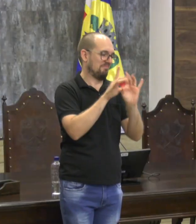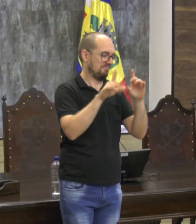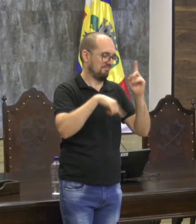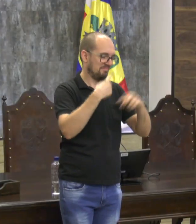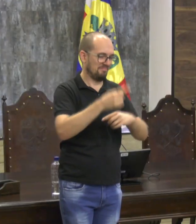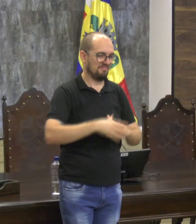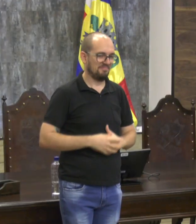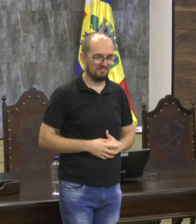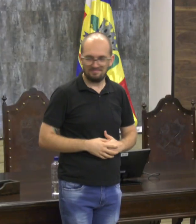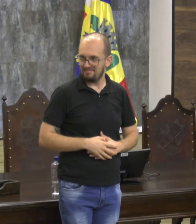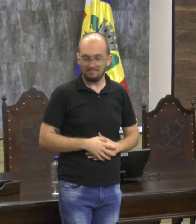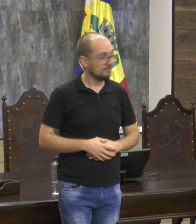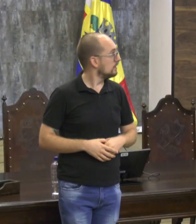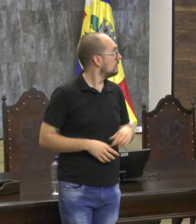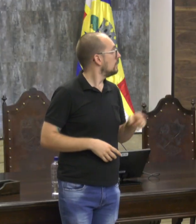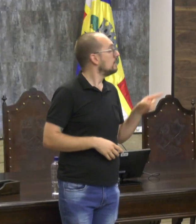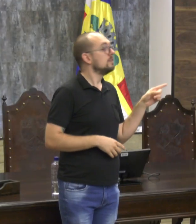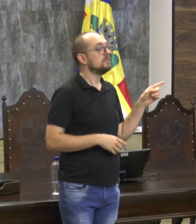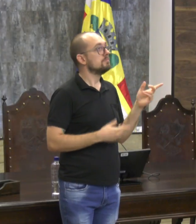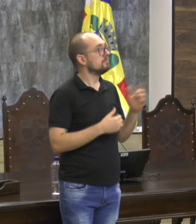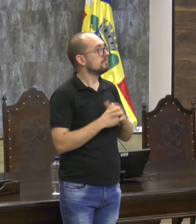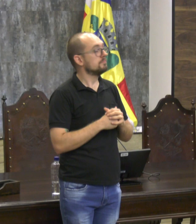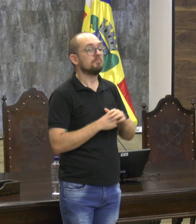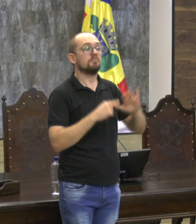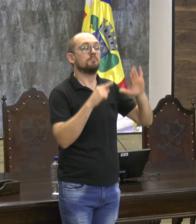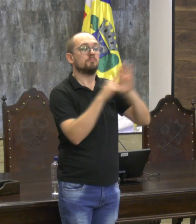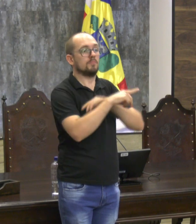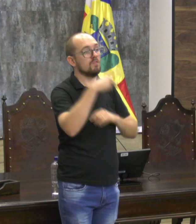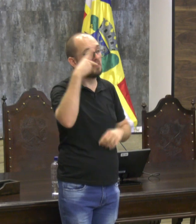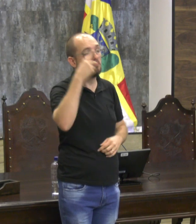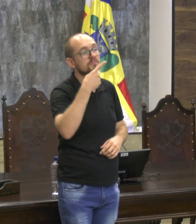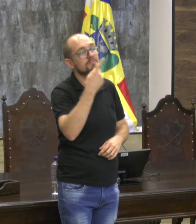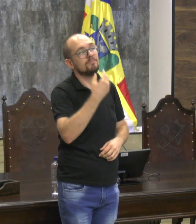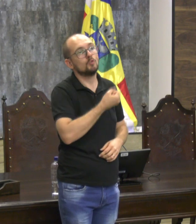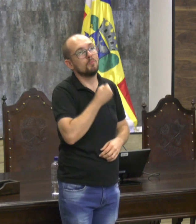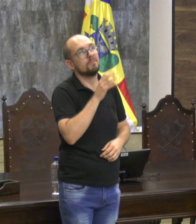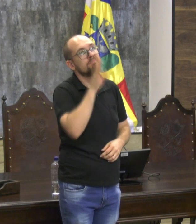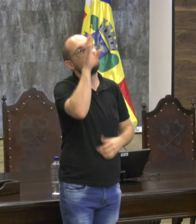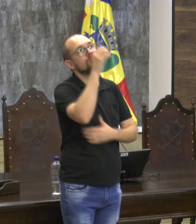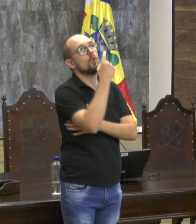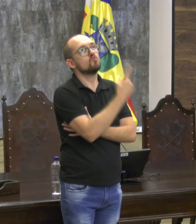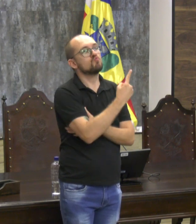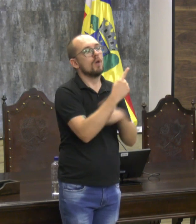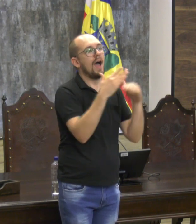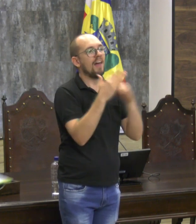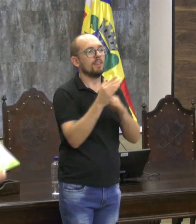manifestar, é só erguer a mão. Bom, Valdinéia, diga um número para mim então de 1 a 111.